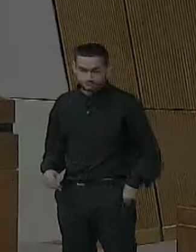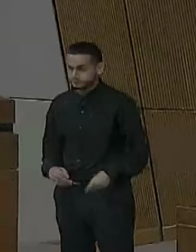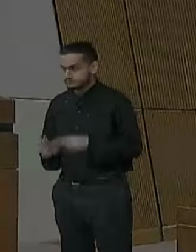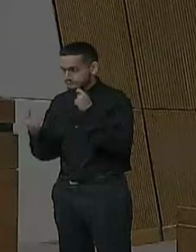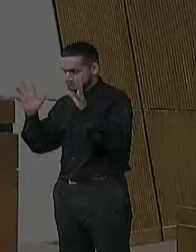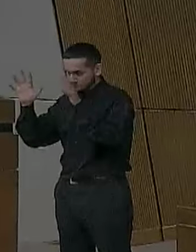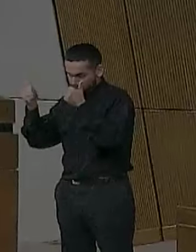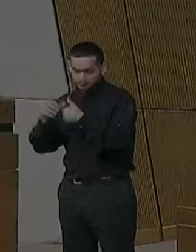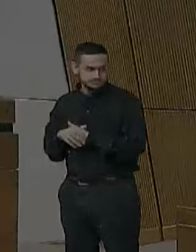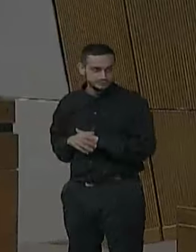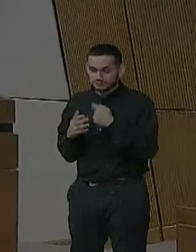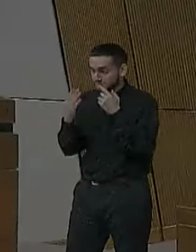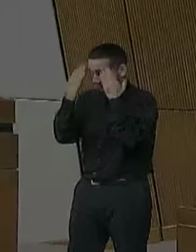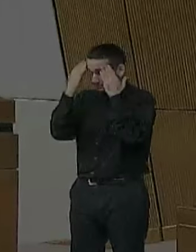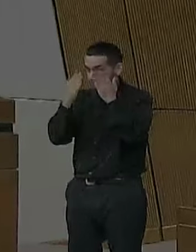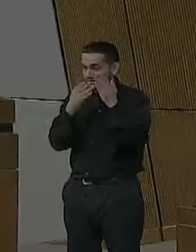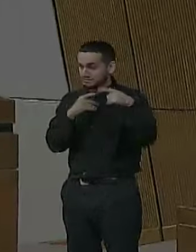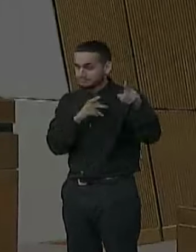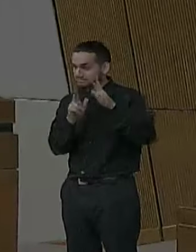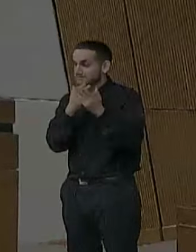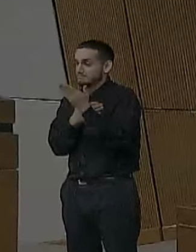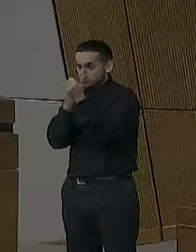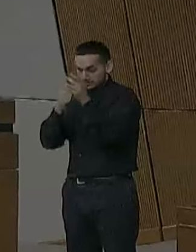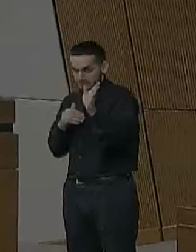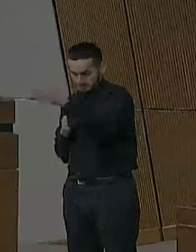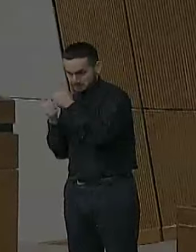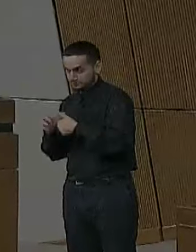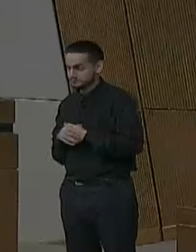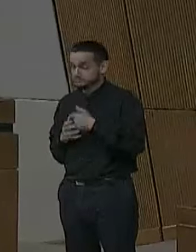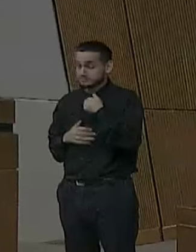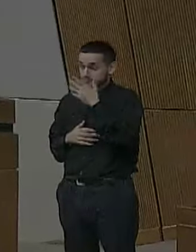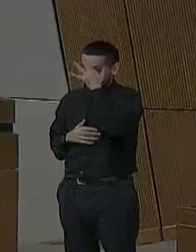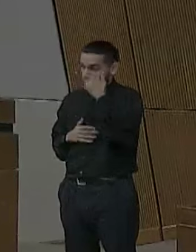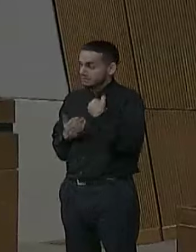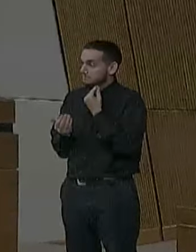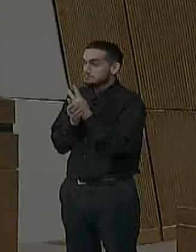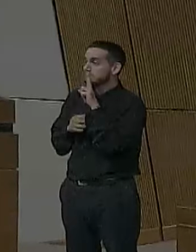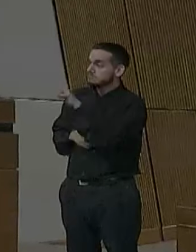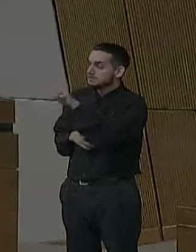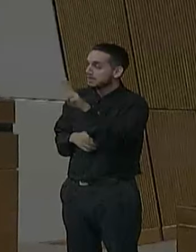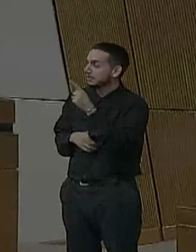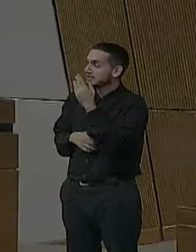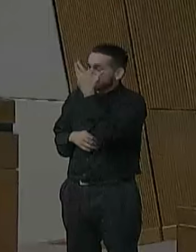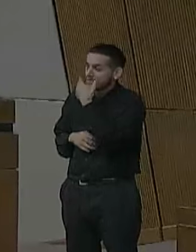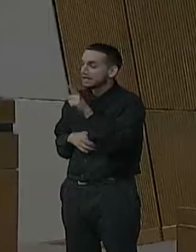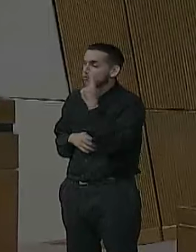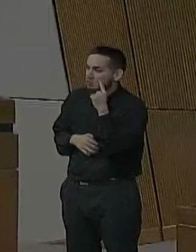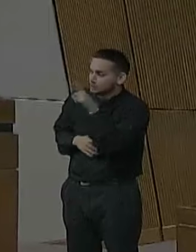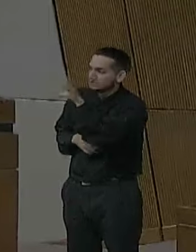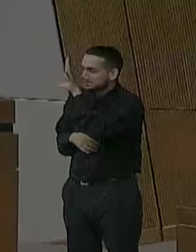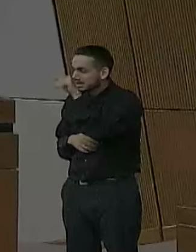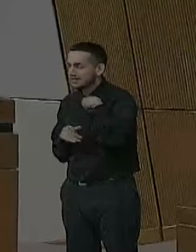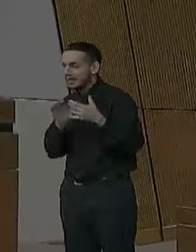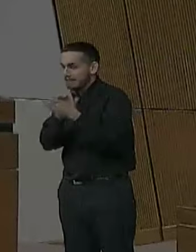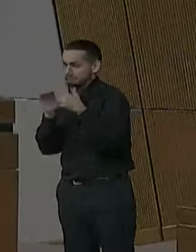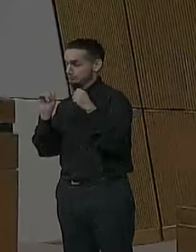Hola. Sí, gracias Liz, buen día para todos. Realmente una alegría ver tantos rostros conocidos, tantos rostros